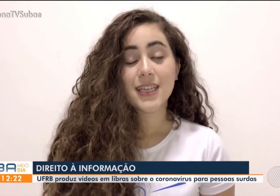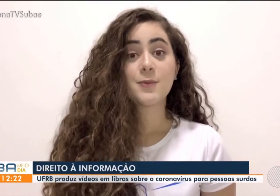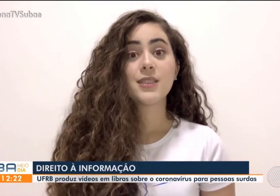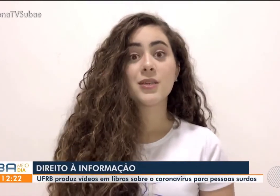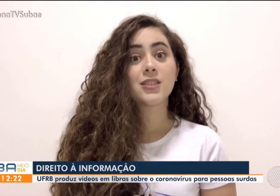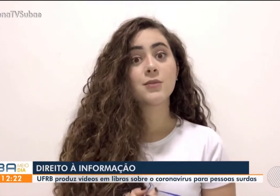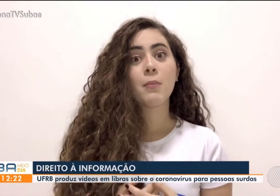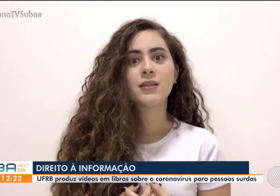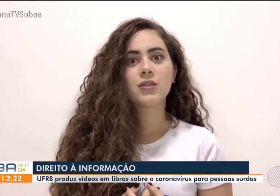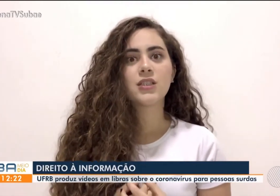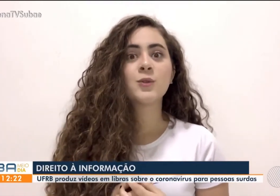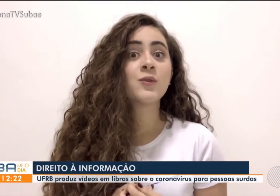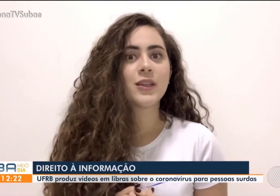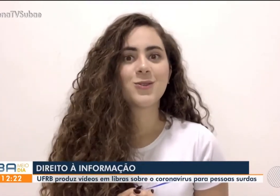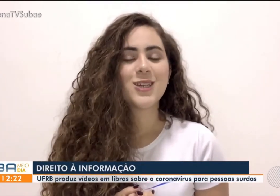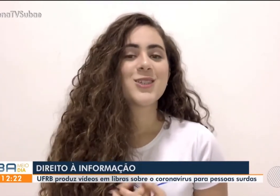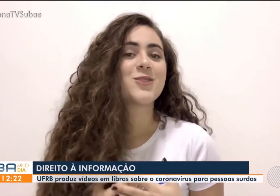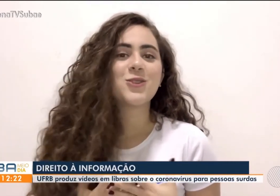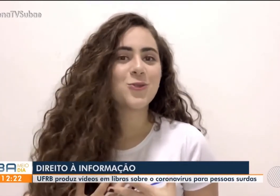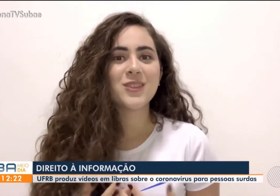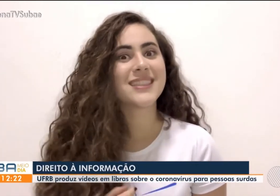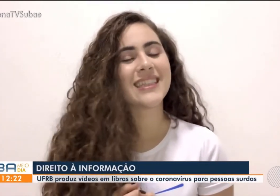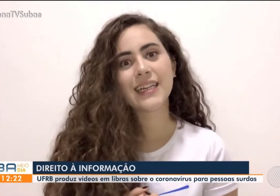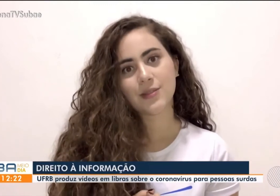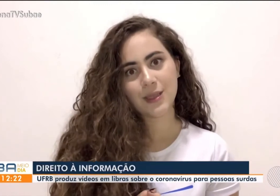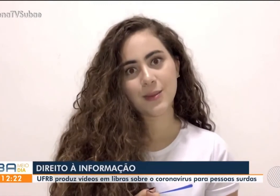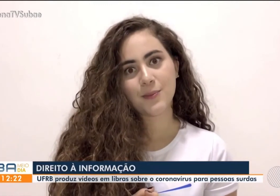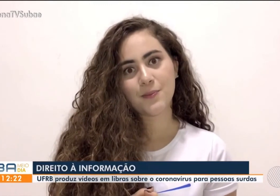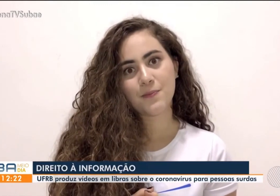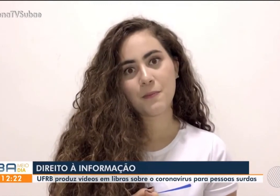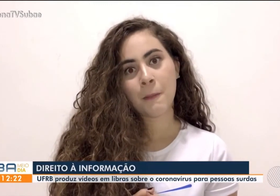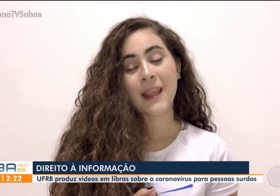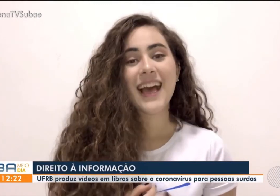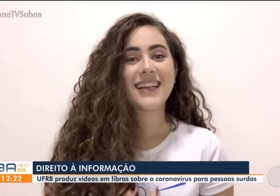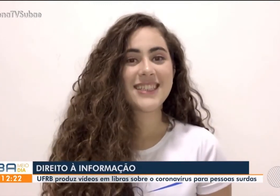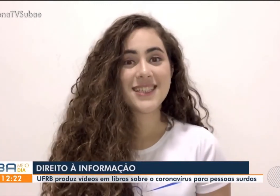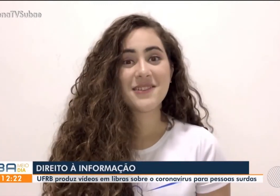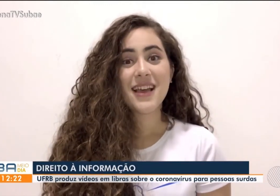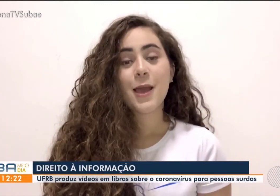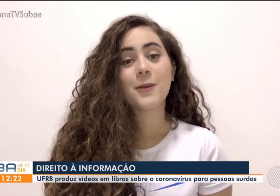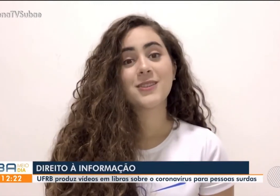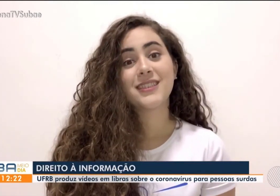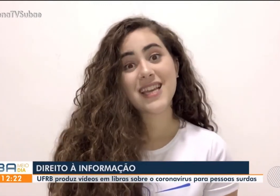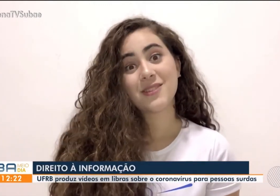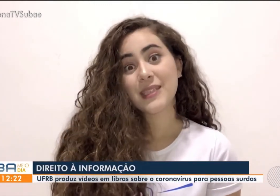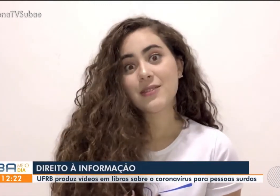especialmente nesse momento que estamos vivendo, cheio de dúvidas e indagações. Além disso, eu posso dizer dos ganhos